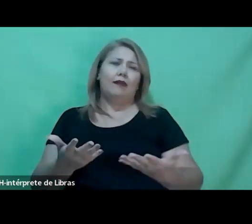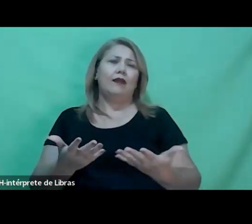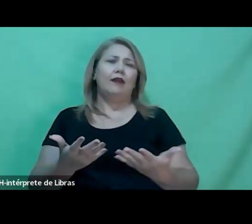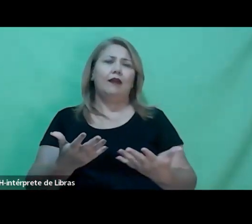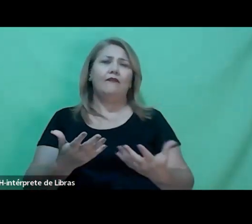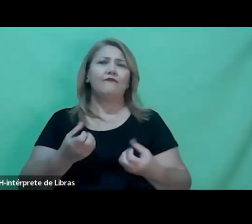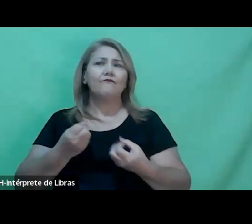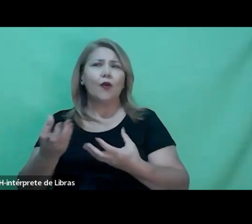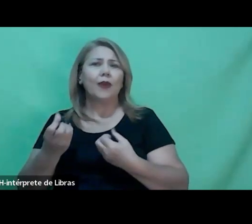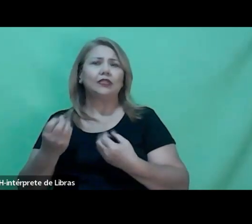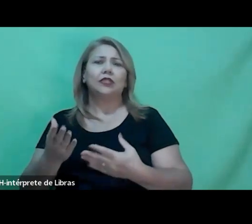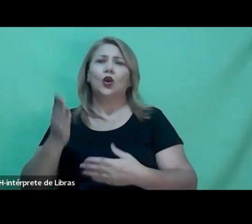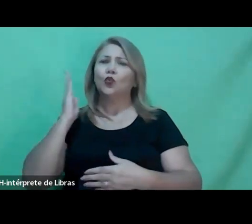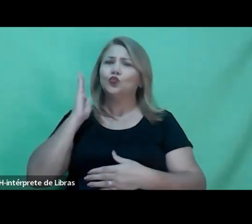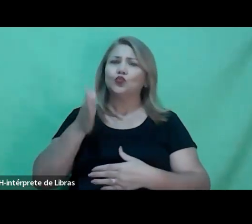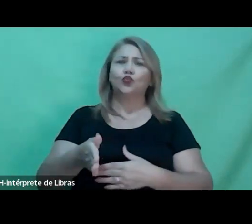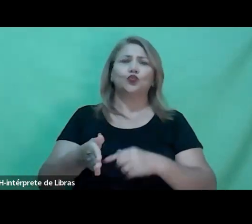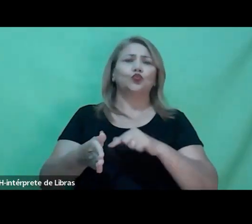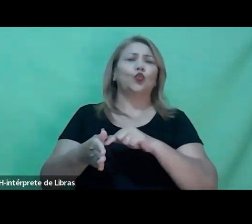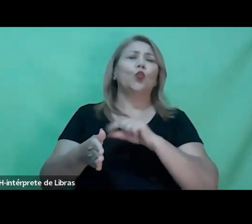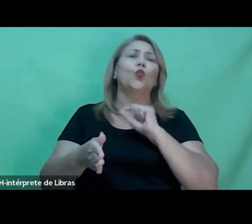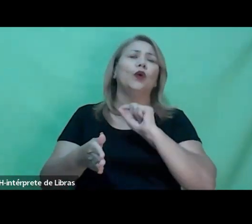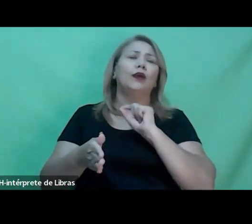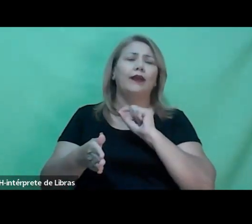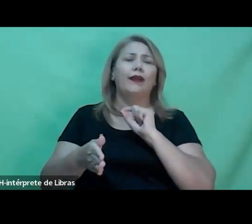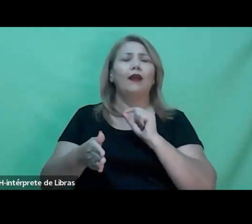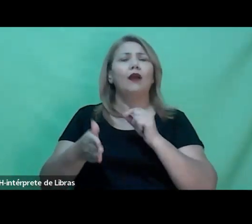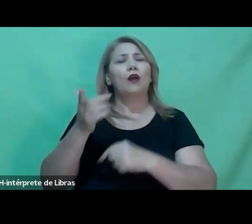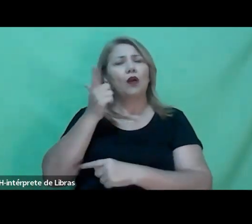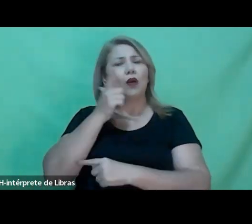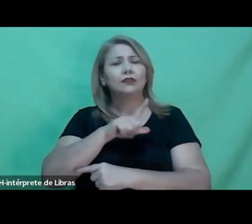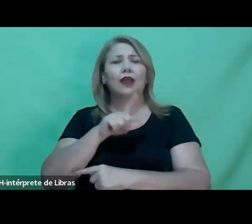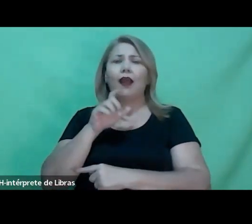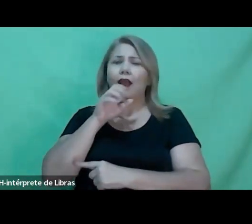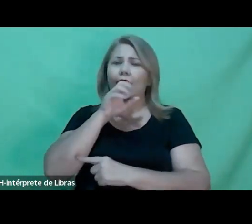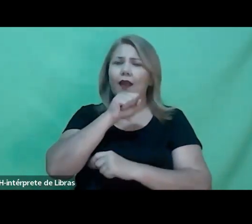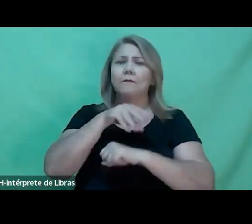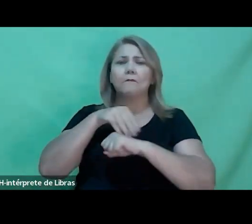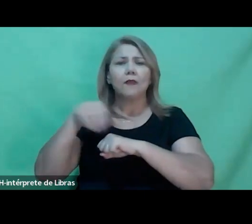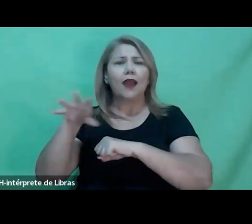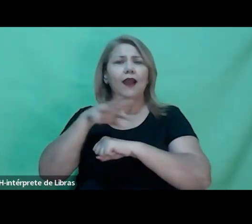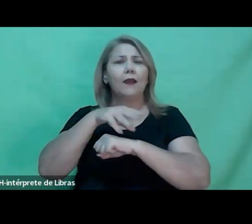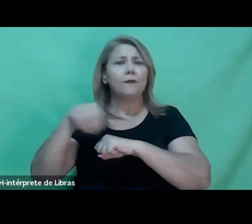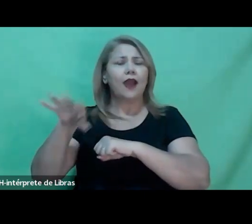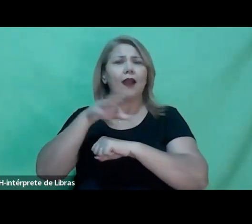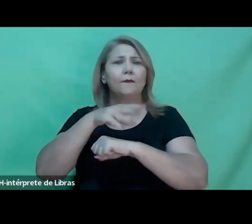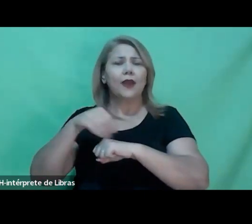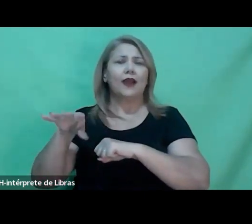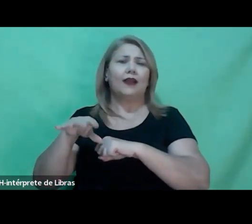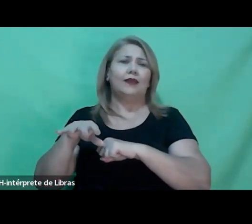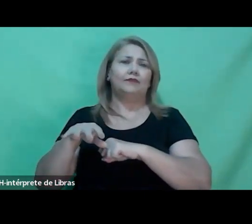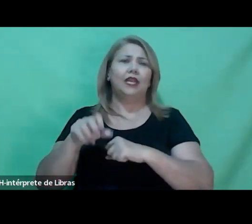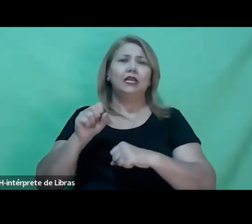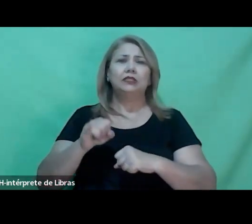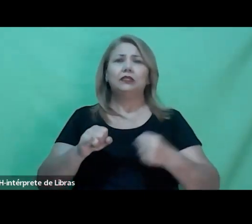conseguimos de manera más rápida que si nos la describen después podemos complementarla preguntando a nuestro